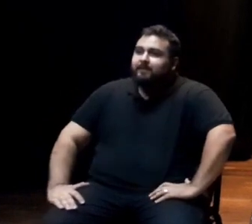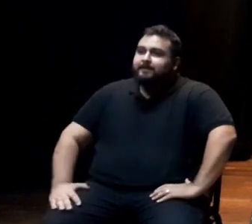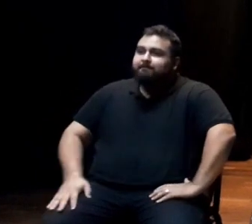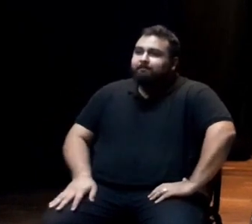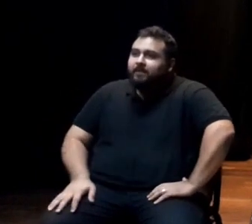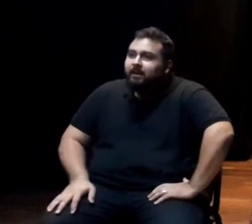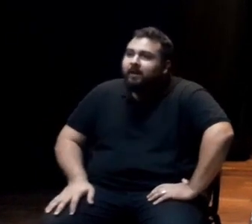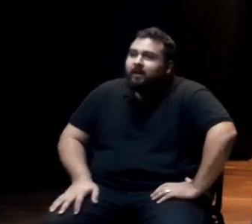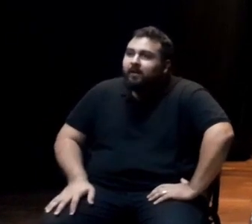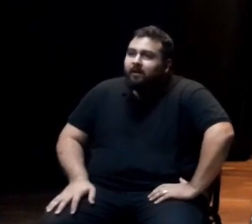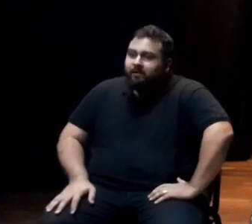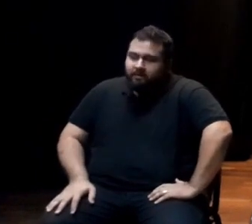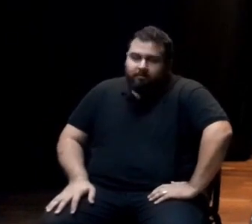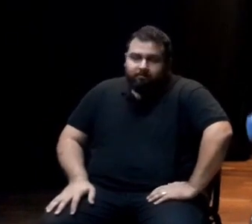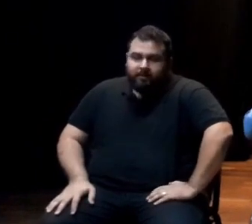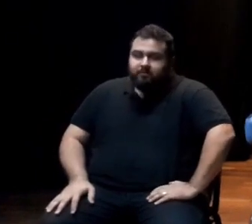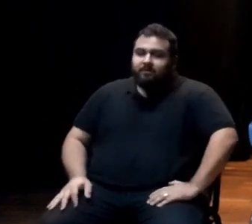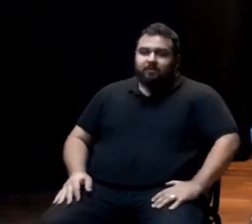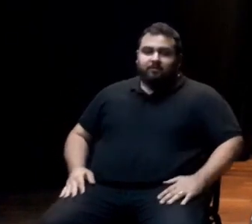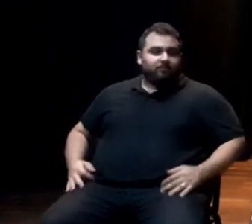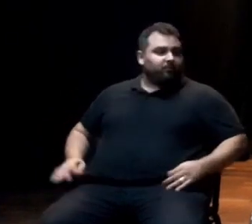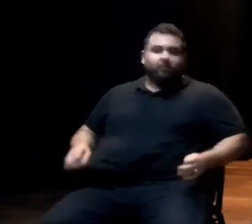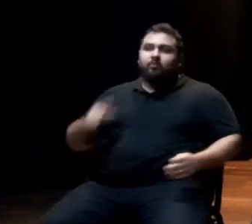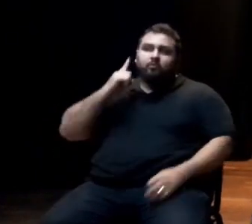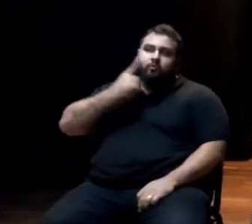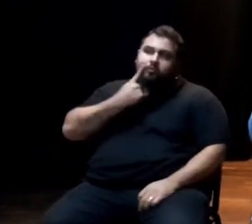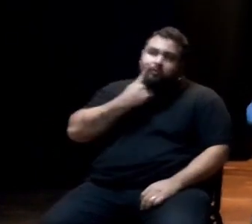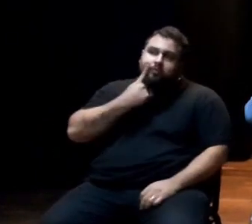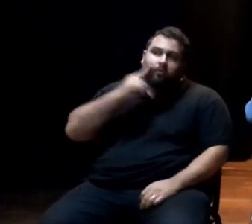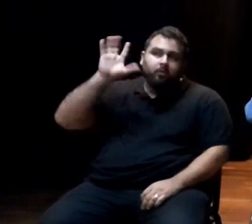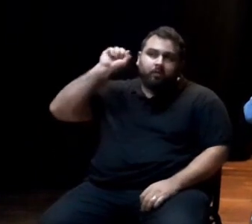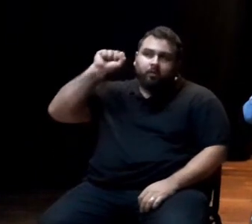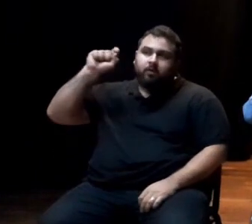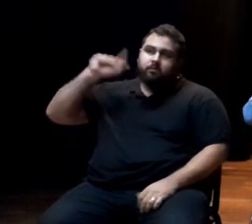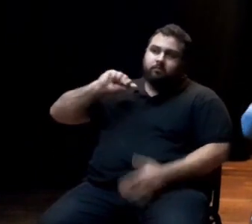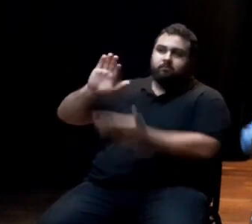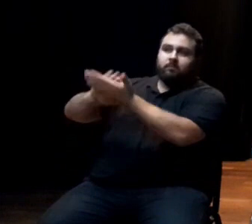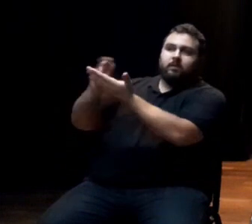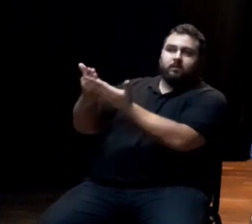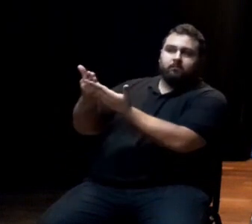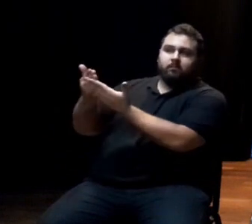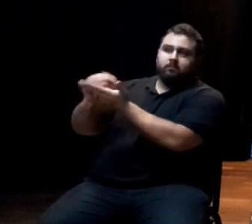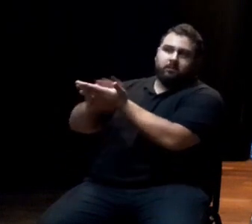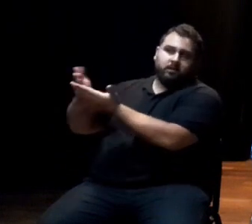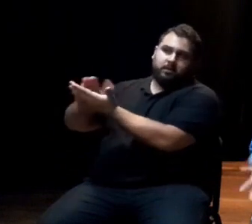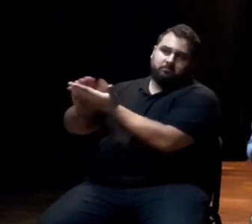poder, né, é uma pergunta. Surdo? Ouvinte?